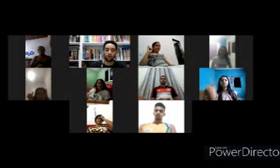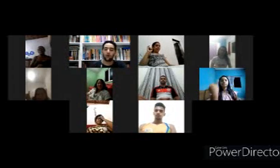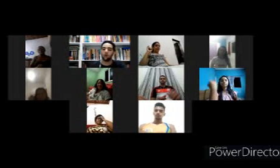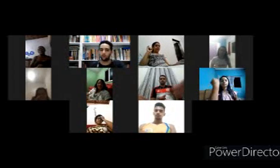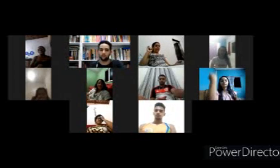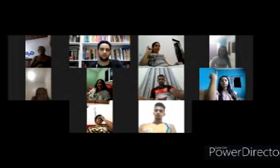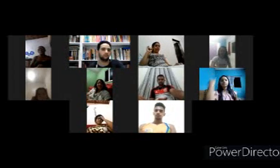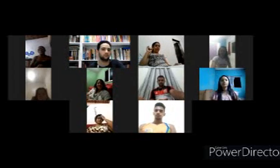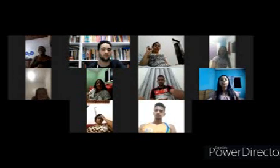Como.